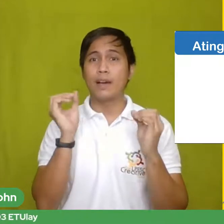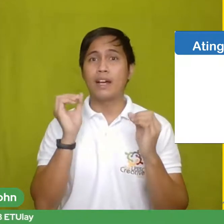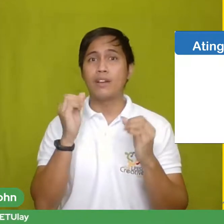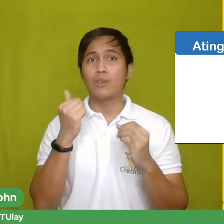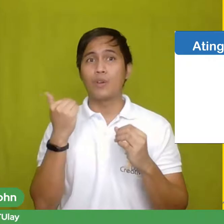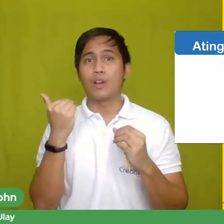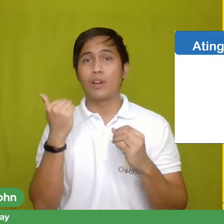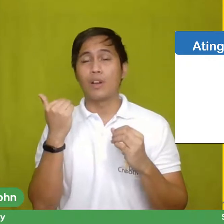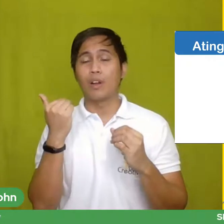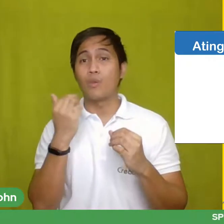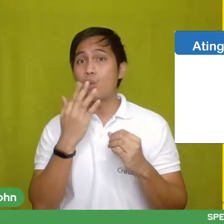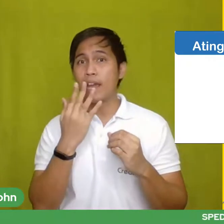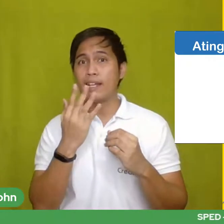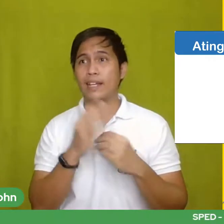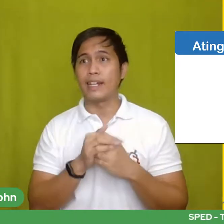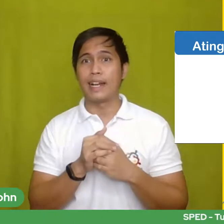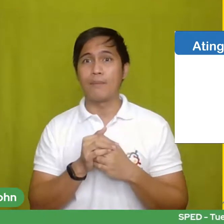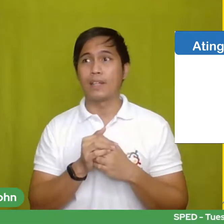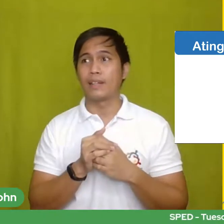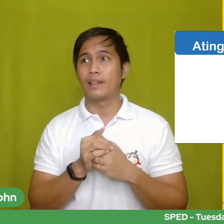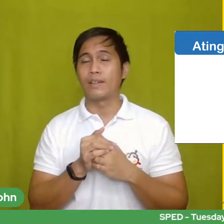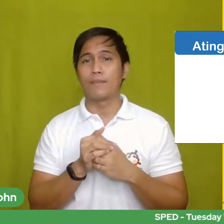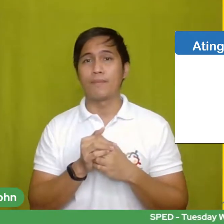ibang kulay na ginagamit.